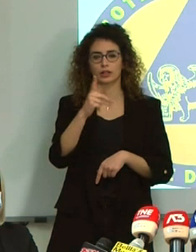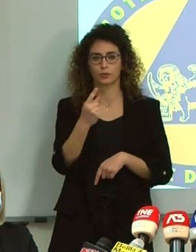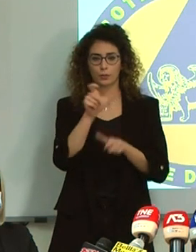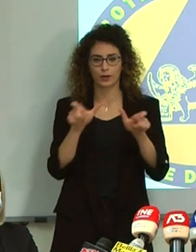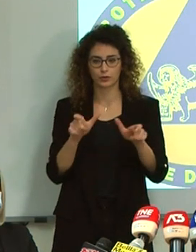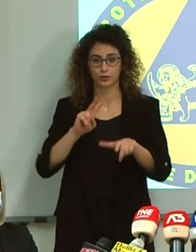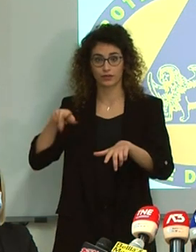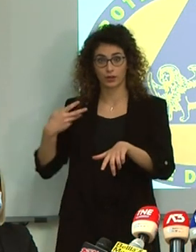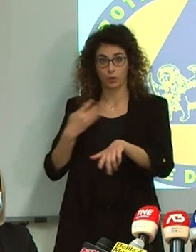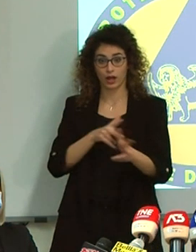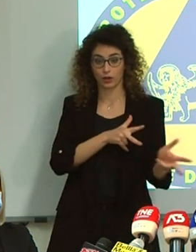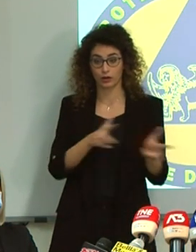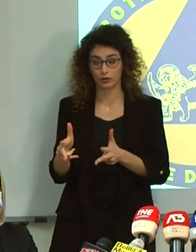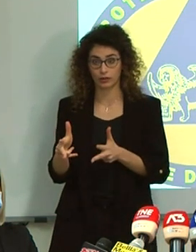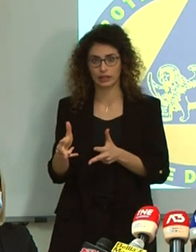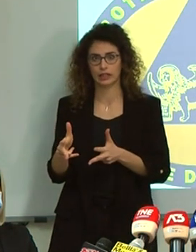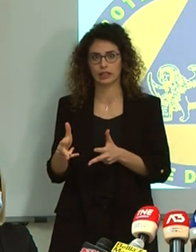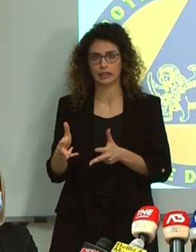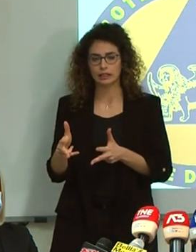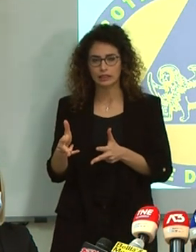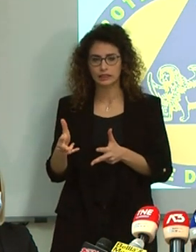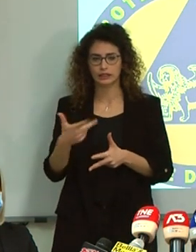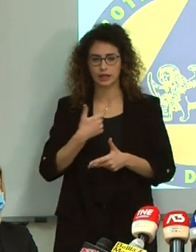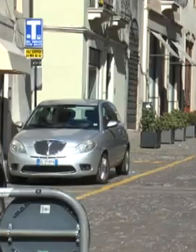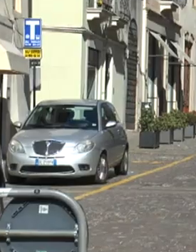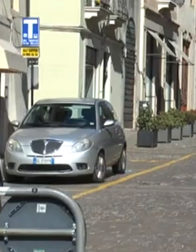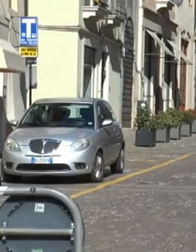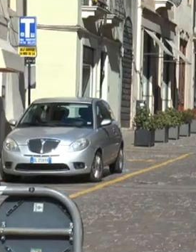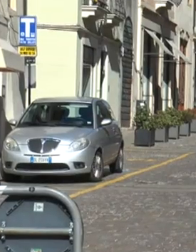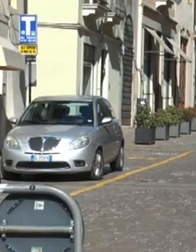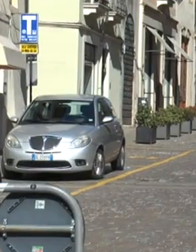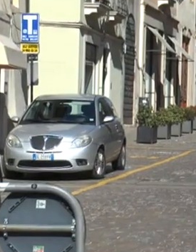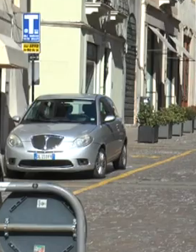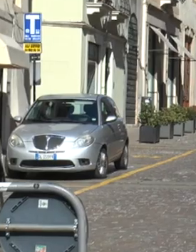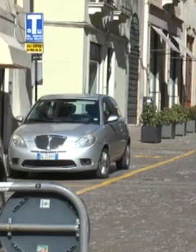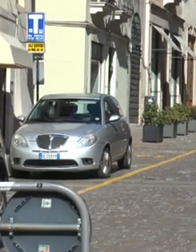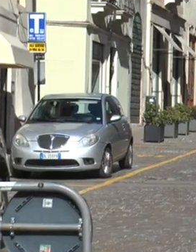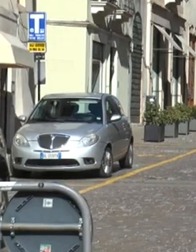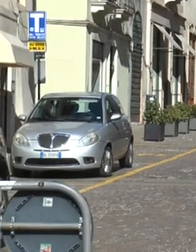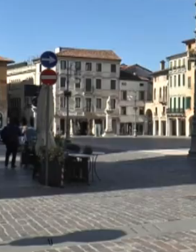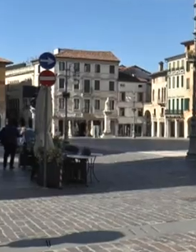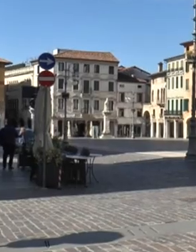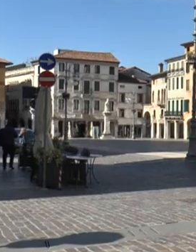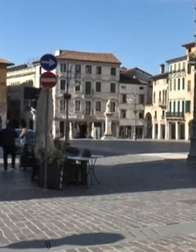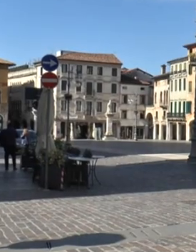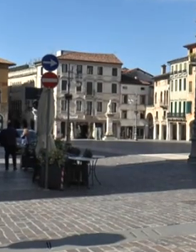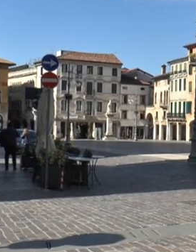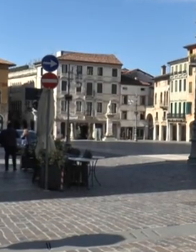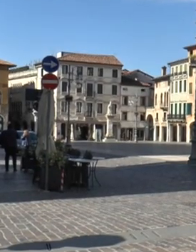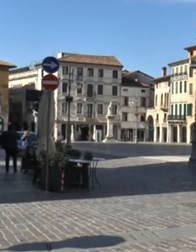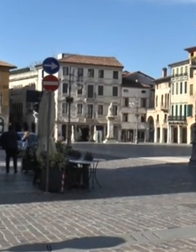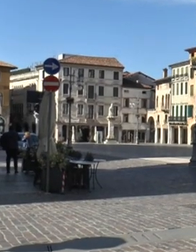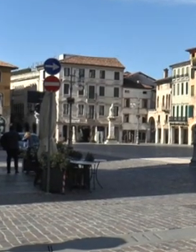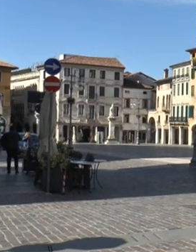ore un warning deve comunque questi dati portano da una parte a un appello alla popolazione perché vengano